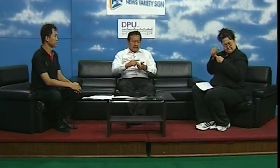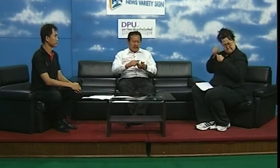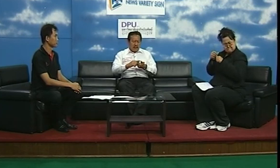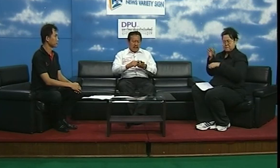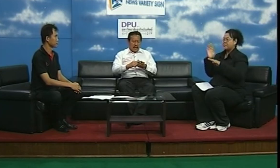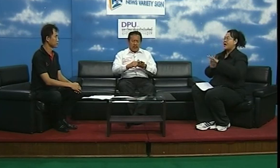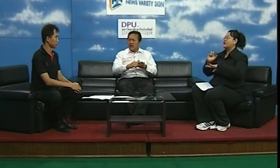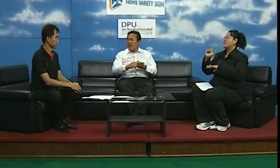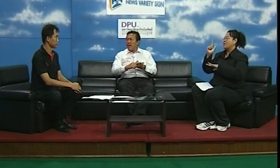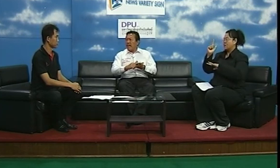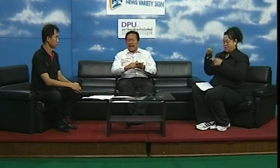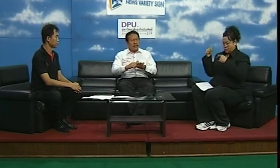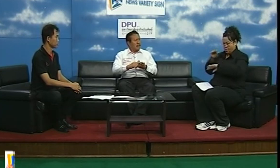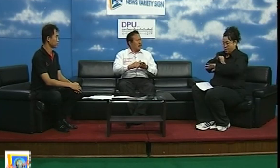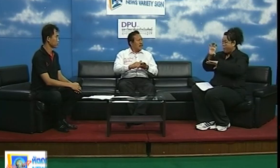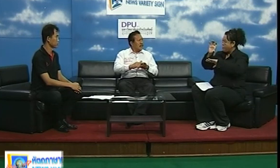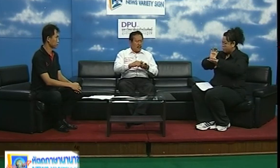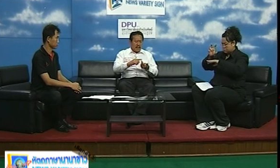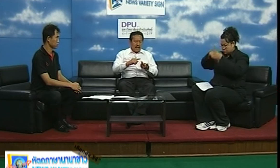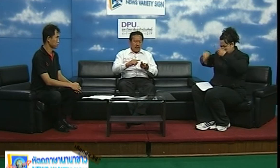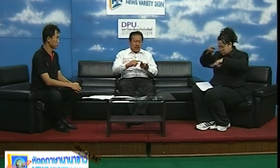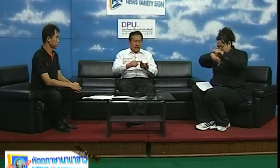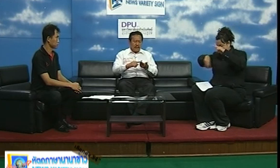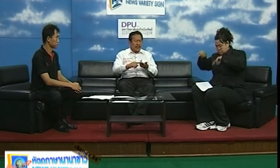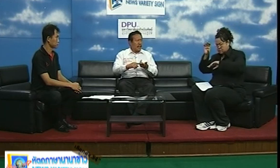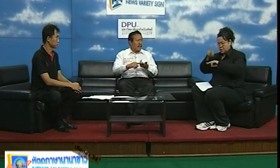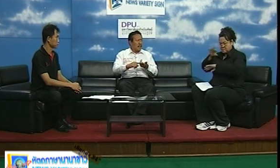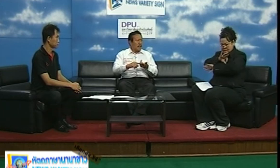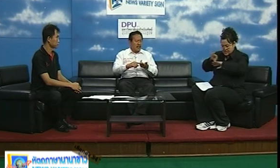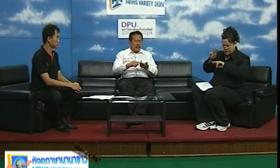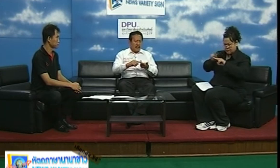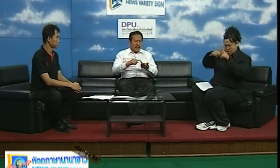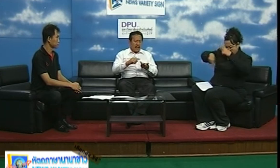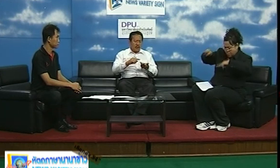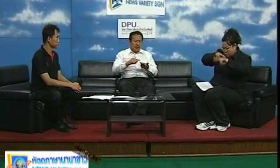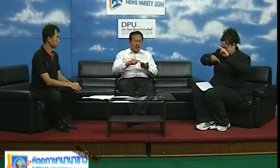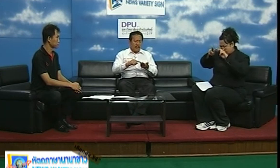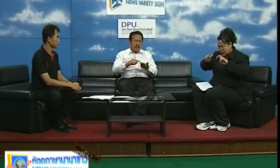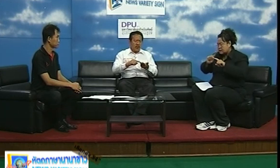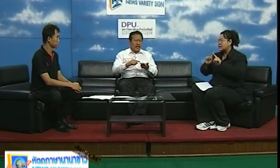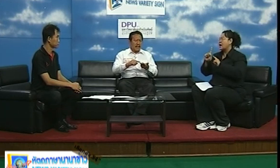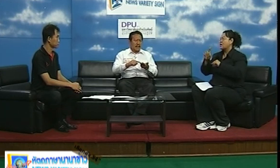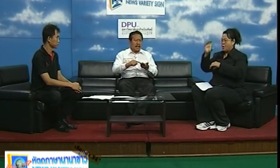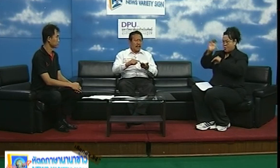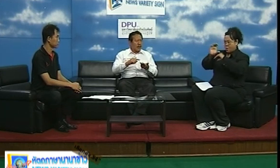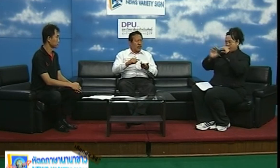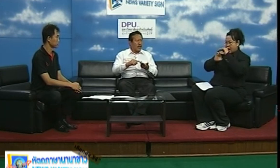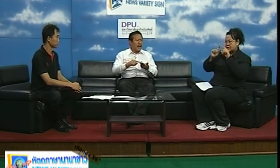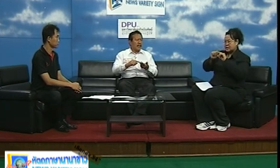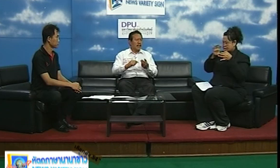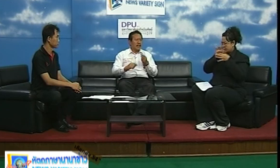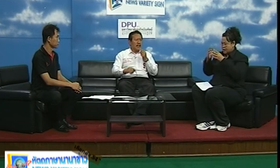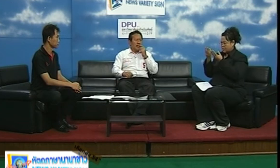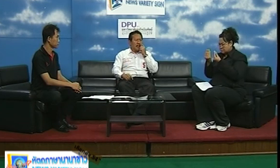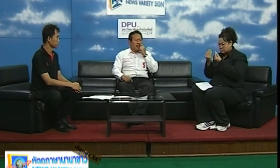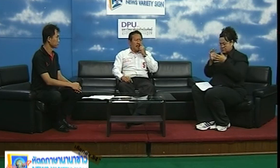องในการตสอบงบประมาณในการตัวสอบบัชีในการตัวสอบเรื่โครงการต่ๆที่เกยวกัตัวเล